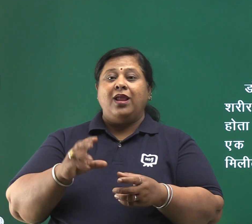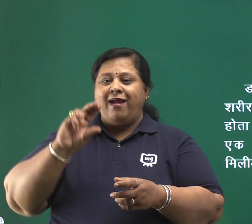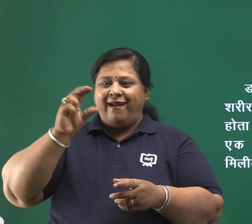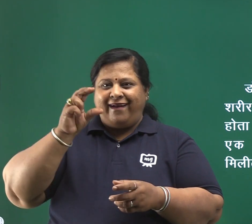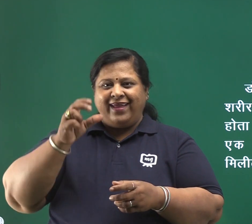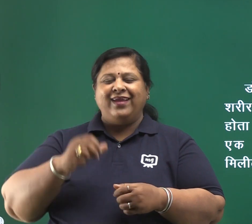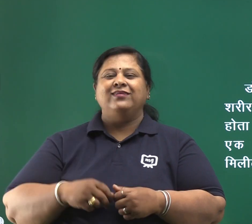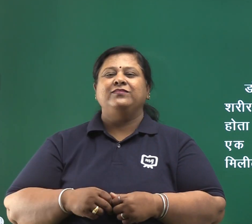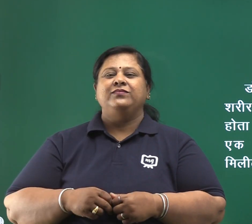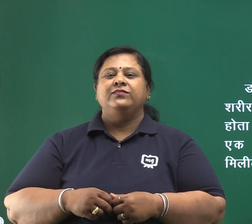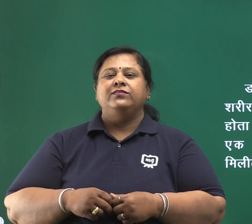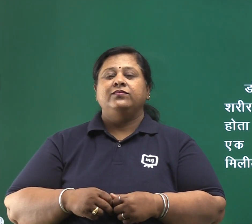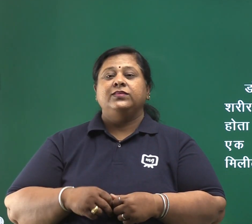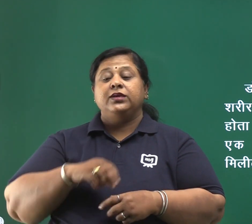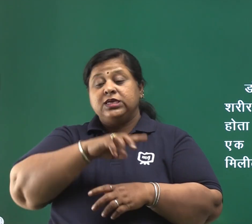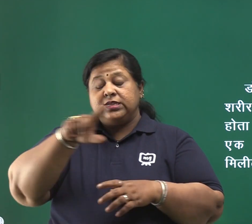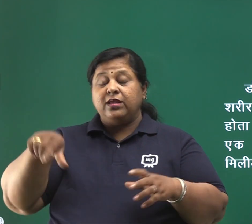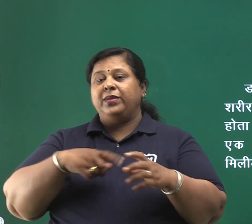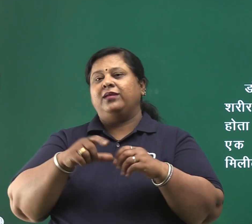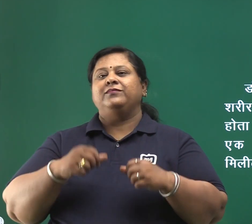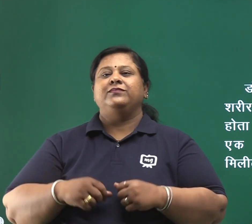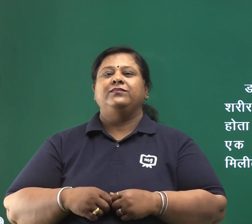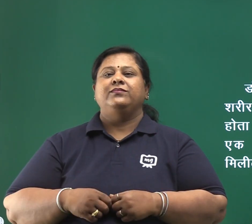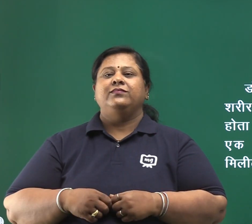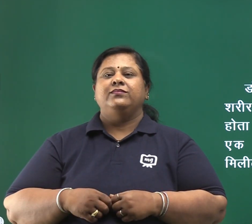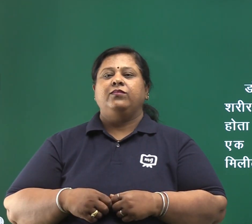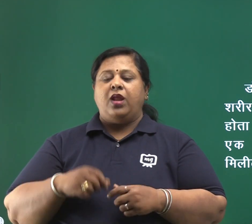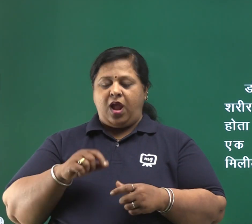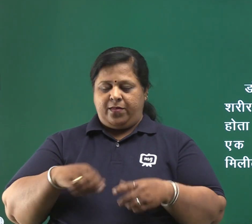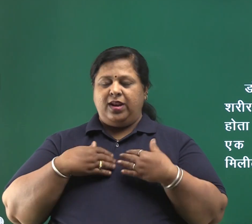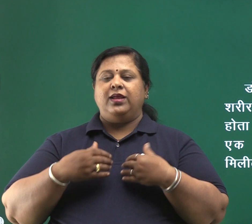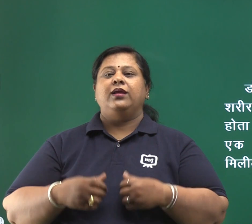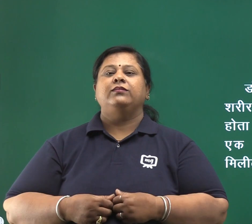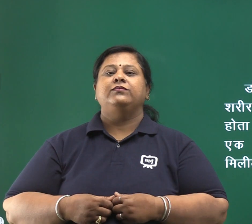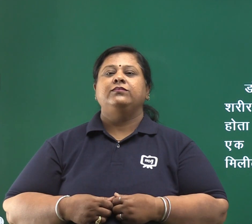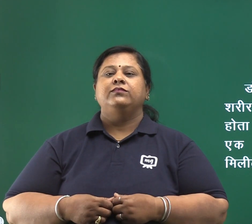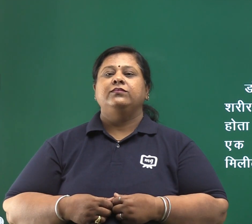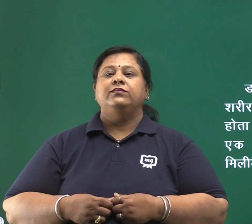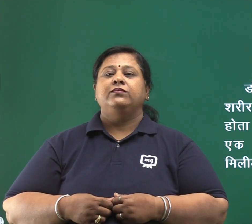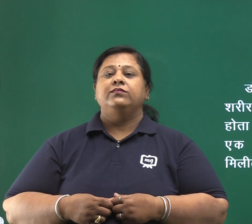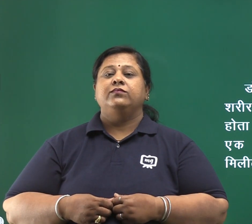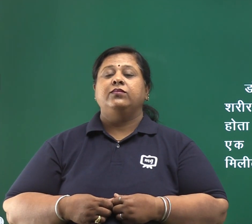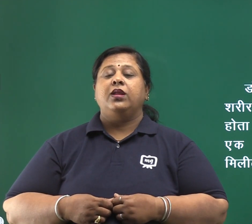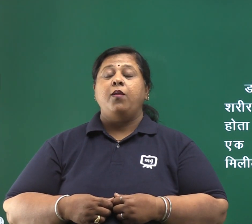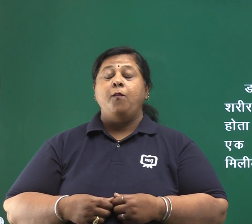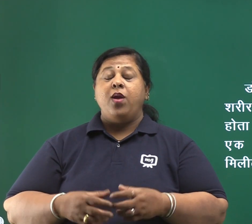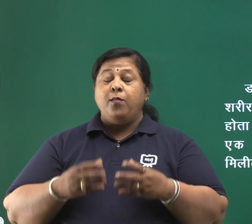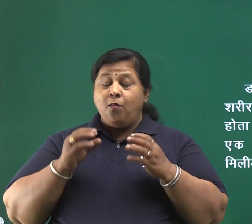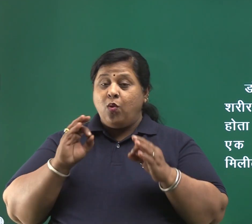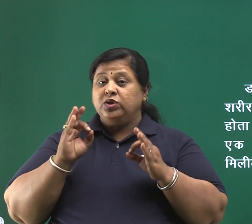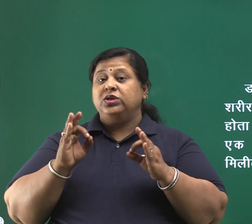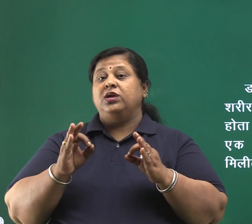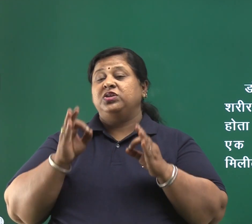अंडे हैं। ये सभी हमारे लिए एक पौष्टिक आहार